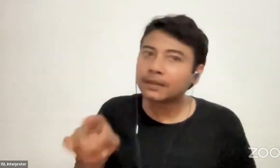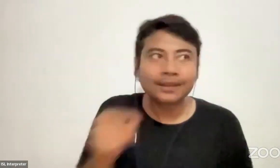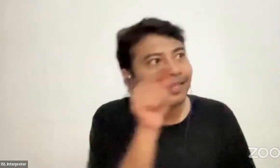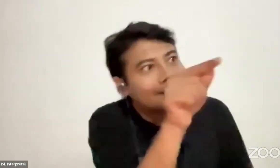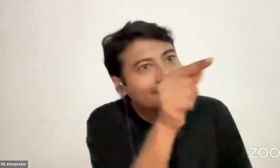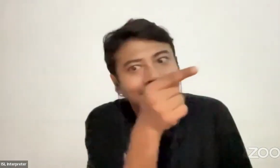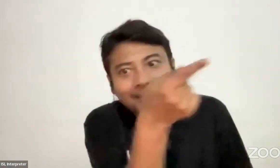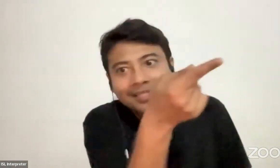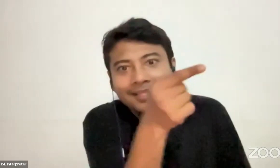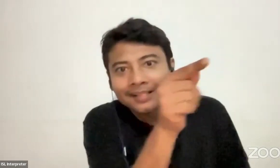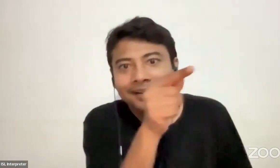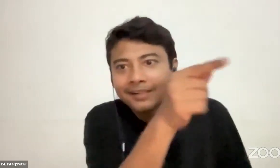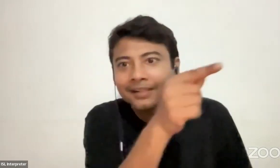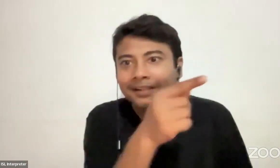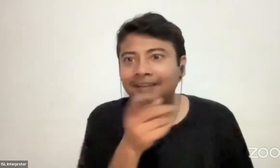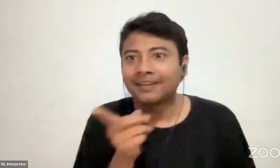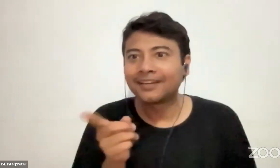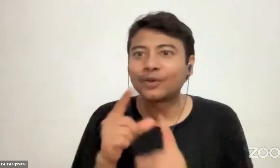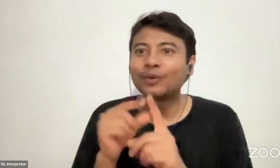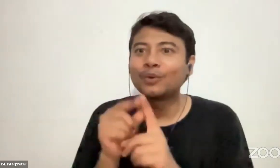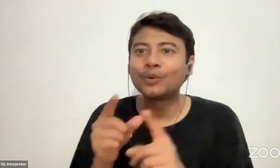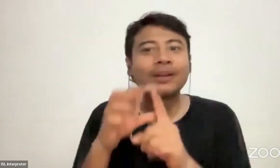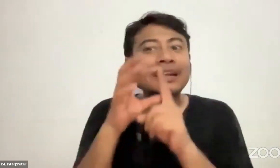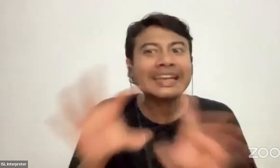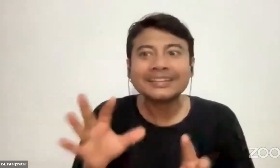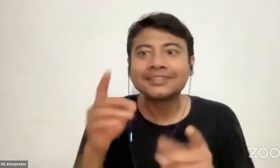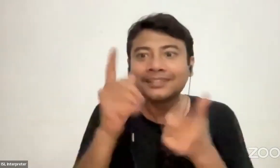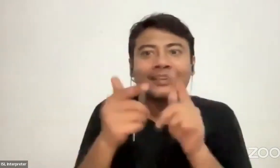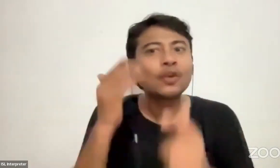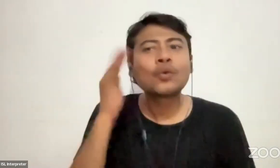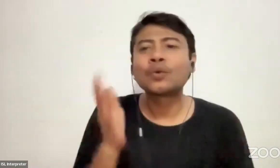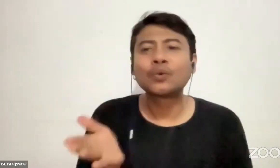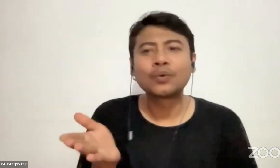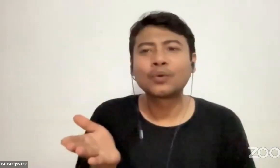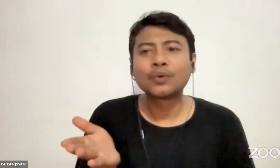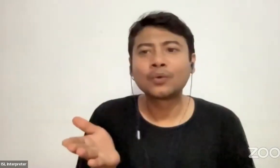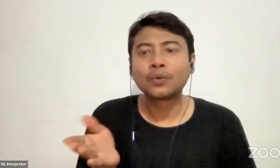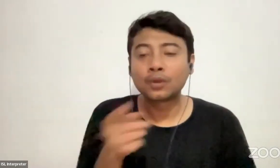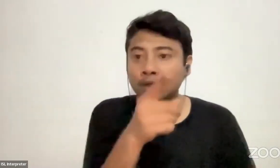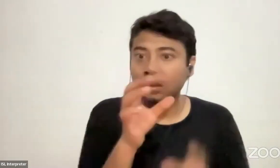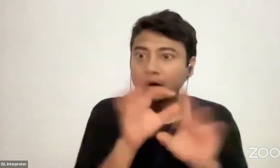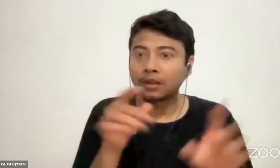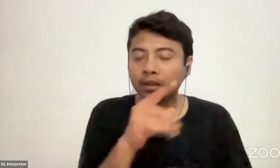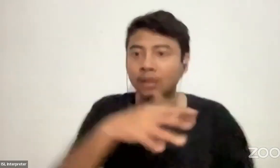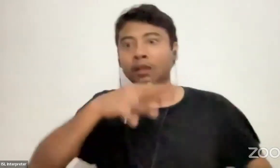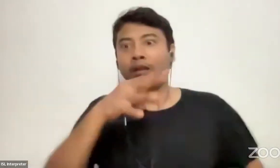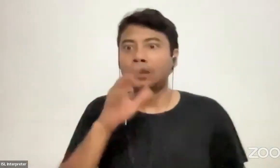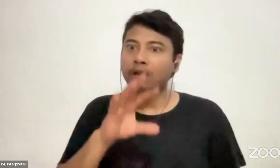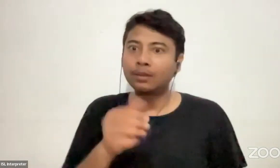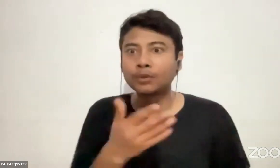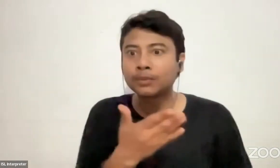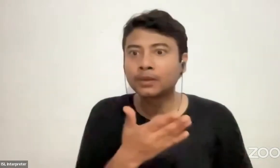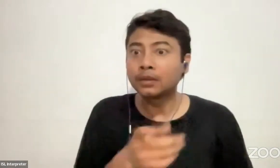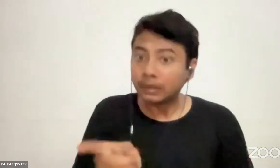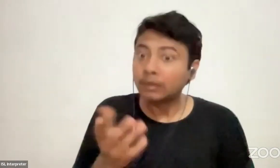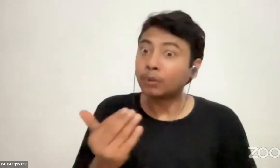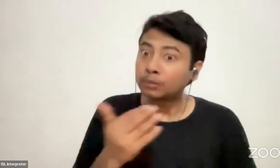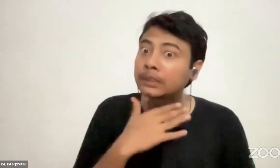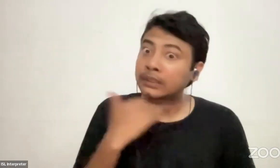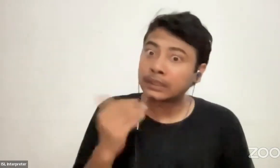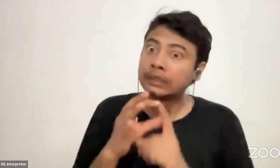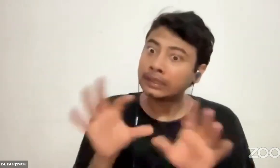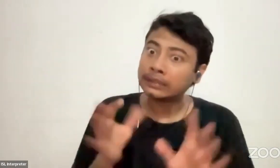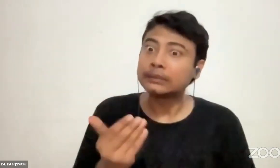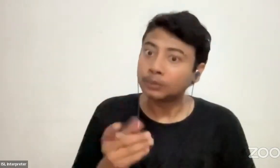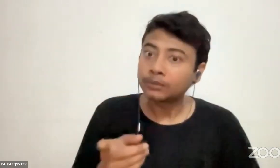जिसमें प्लग लगाते हैं हम, उसके अंदर बच्चे क्या करते हैं उंगली डालने, जबकि उसके अंदर इलेक्ट्रिसिटी होती है और उनको बहुत करंट लगेगा, वो मर सकते हैं, लेकिन फिर भी वो उसमें